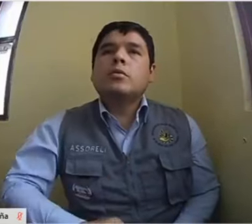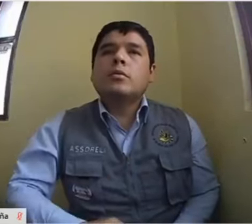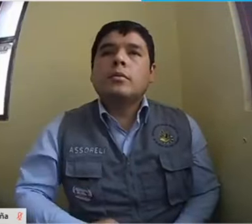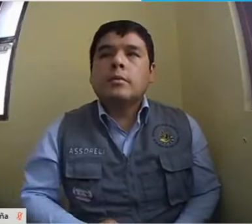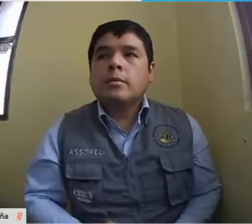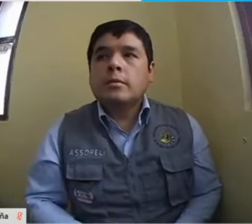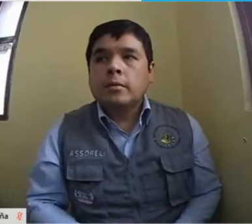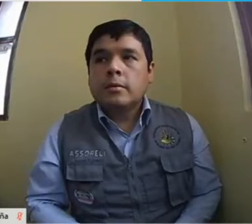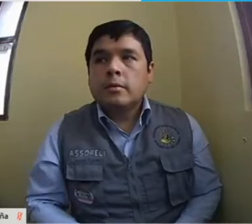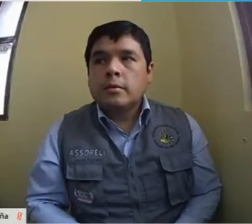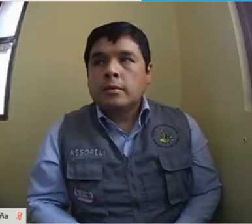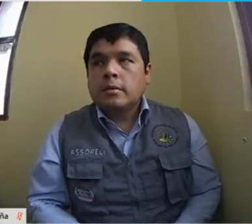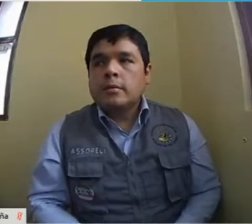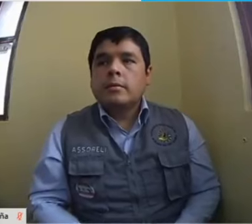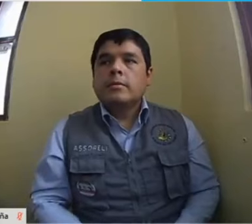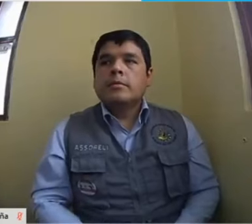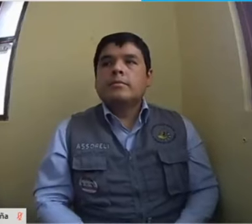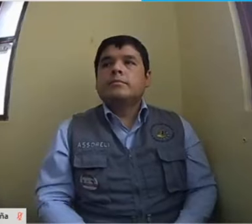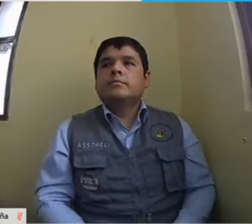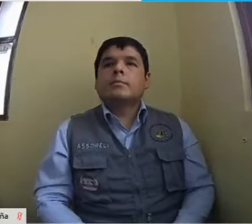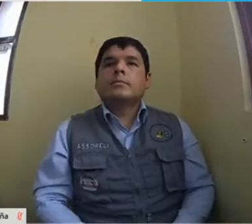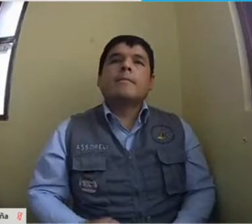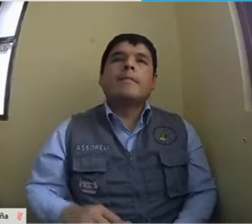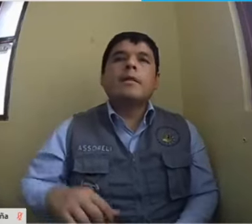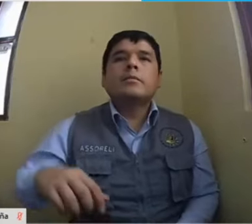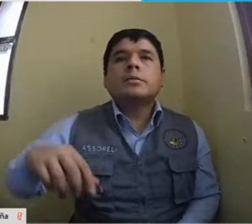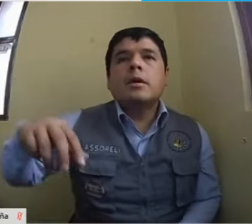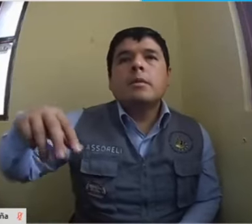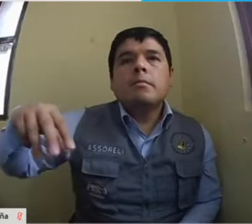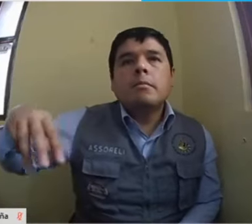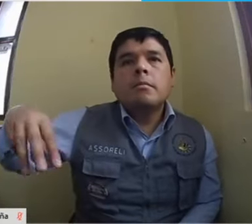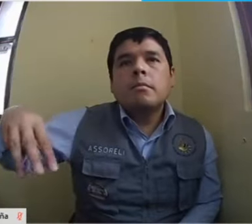hombre, la cruz y desciende el pulgar, igual como la seña de hijo.